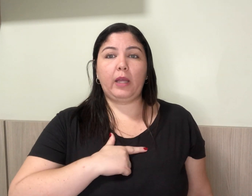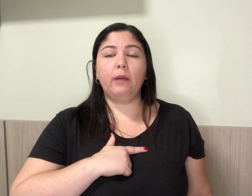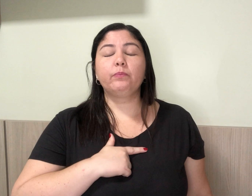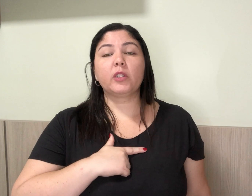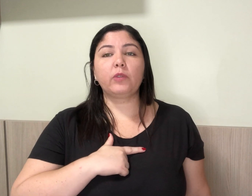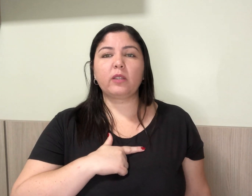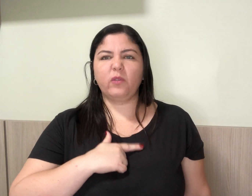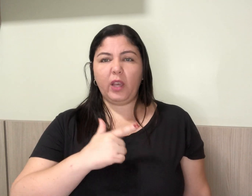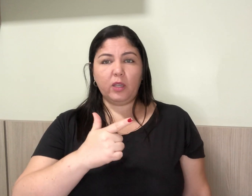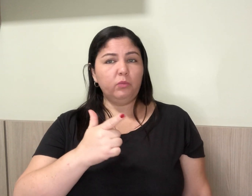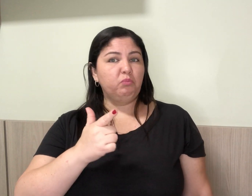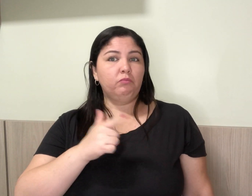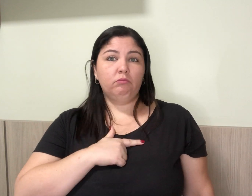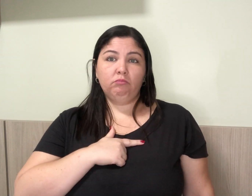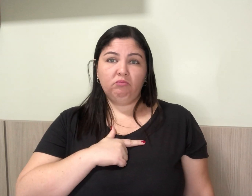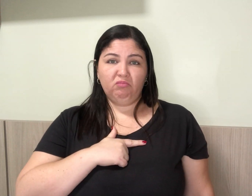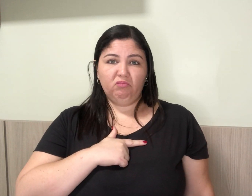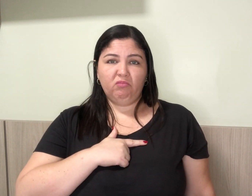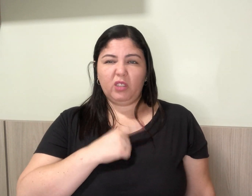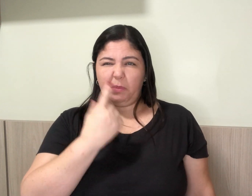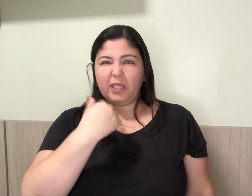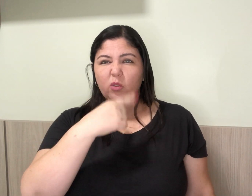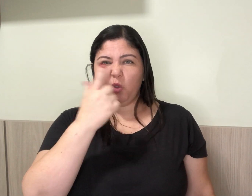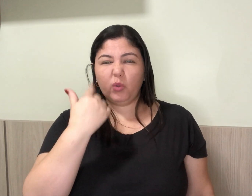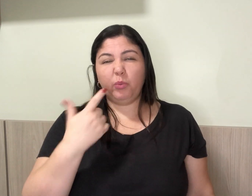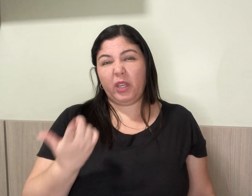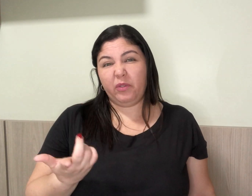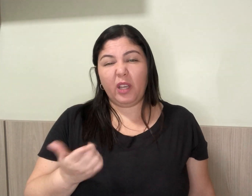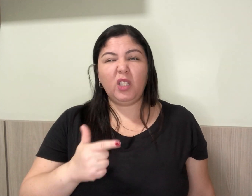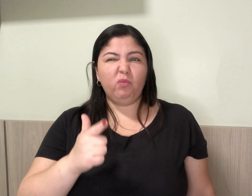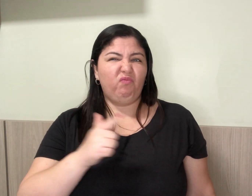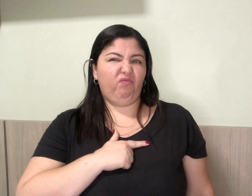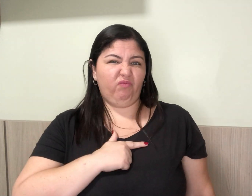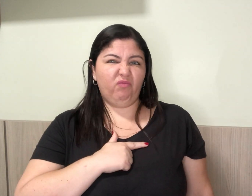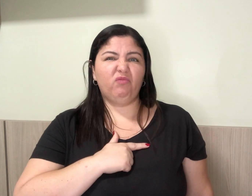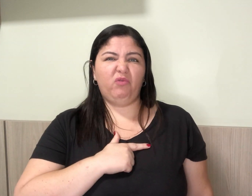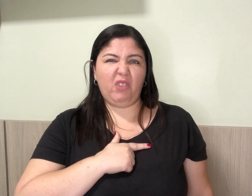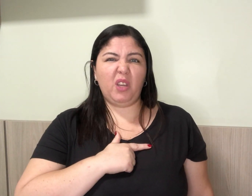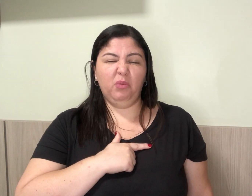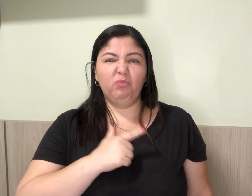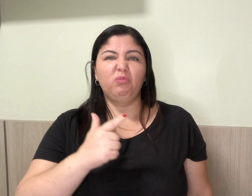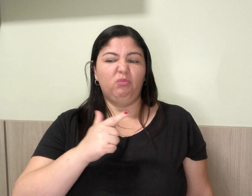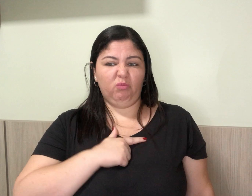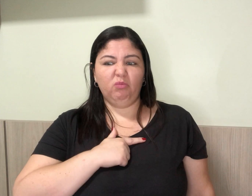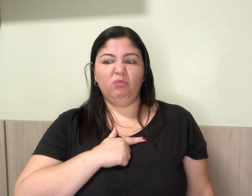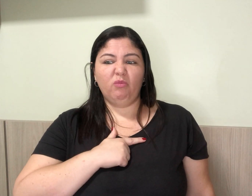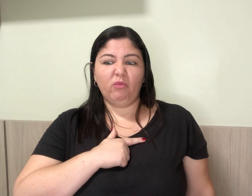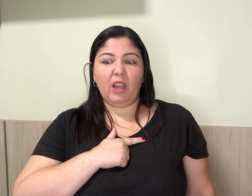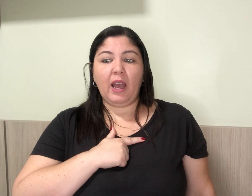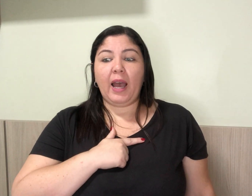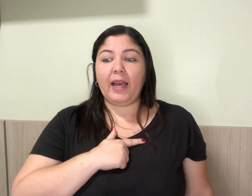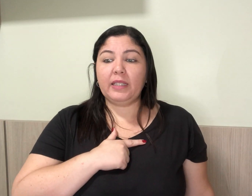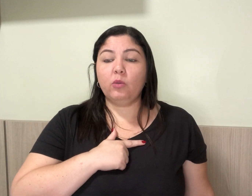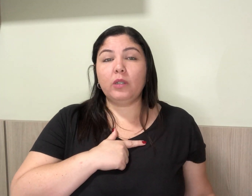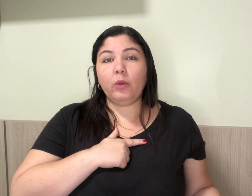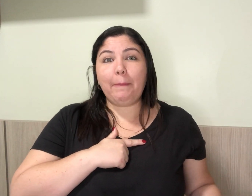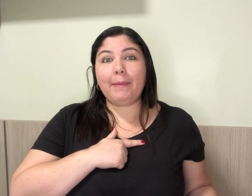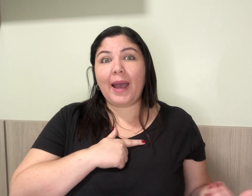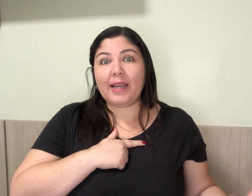tá? Então, eu faço feio, expressão junto, porque é feio, né? Feio. Aí, quando é